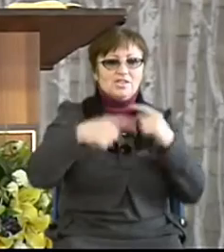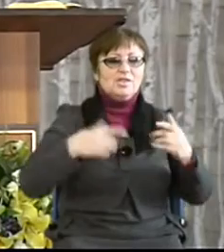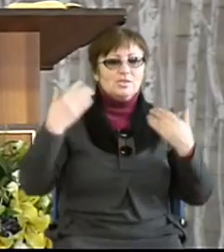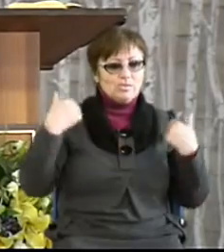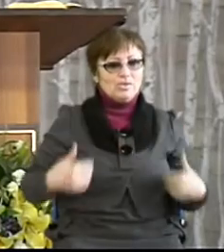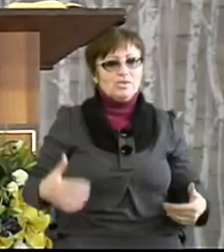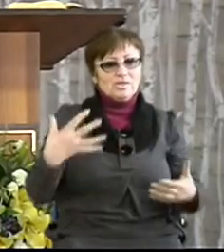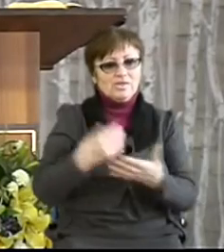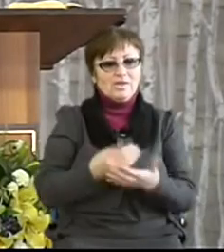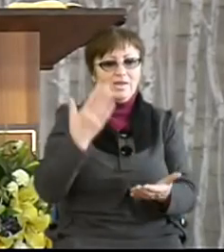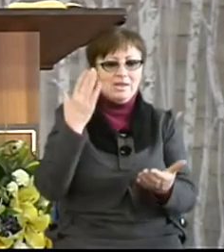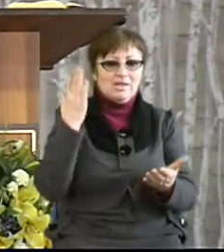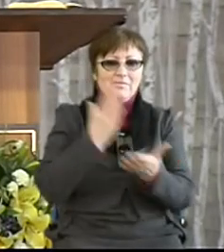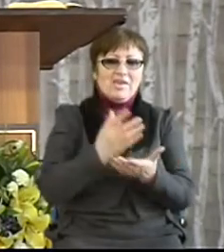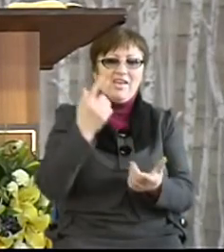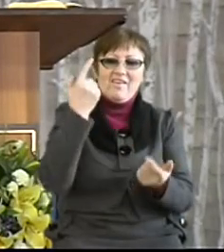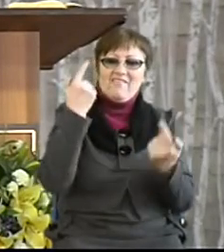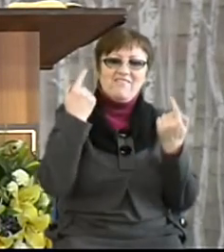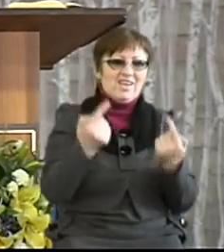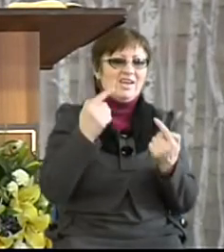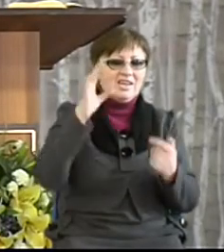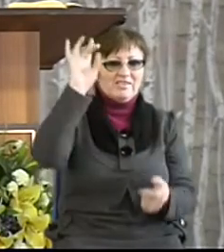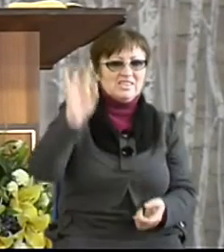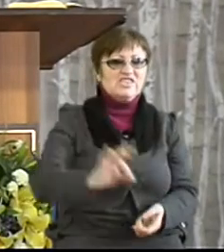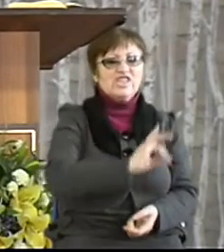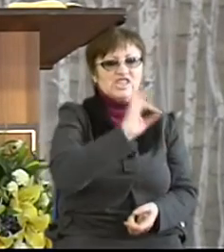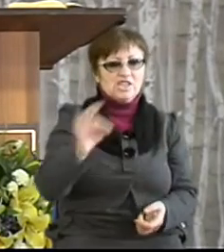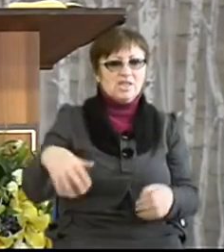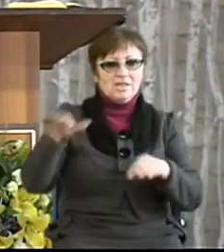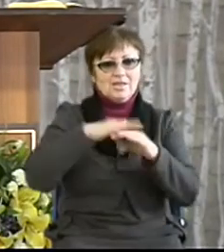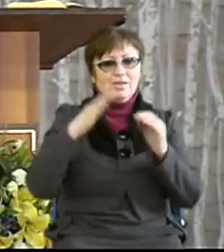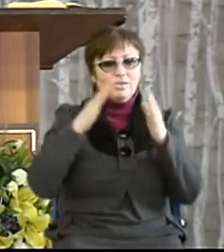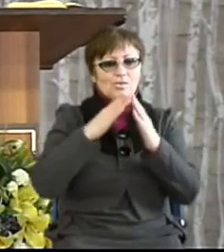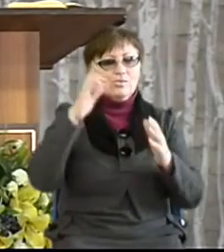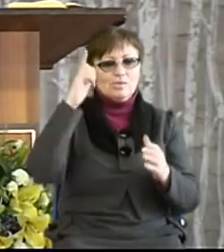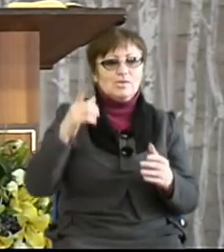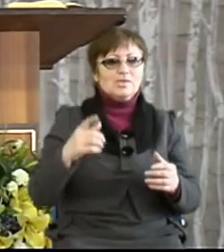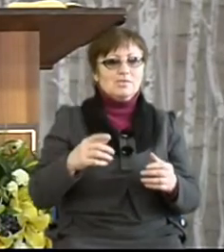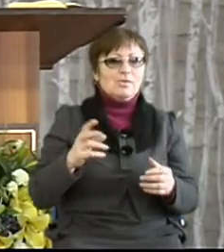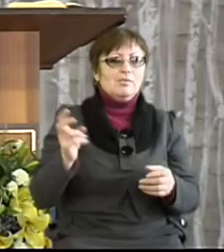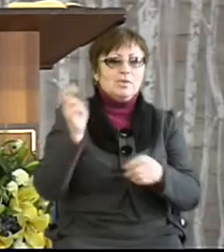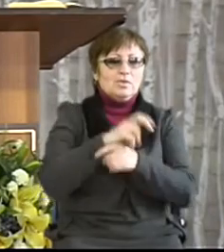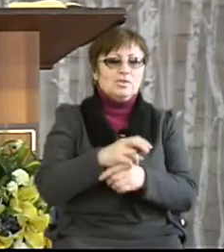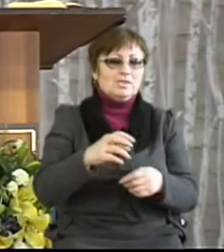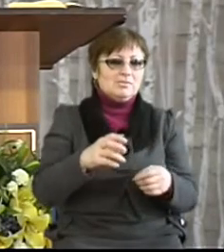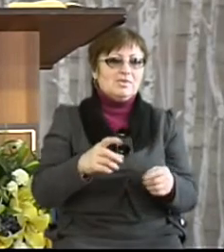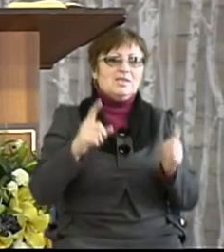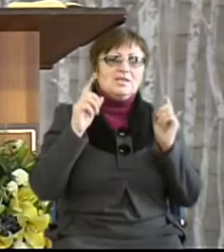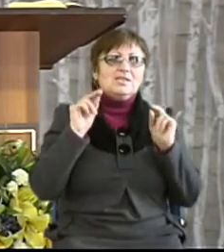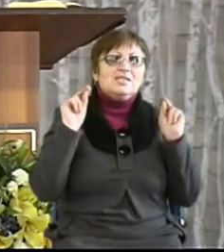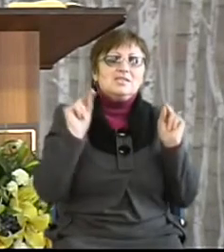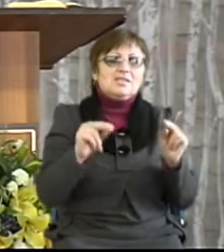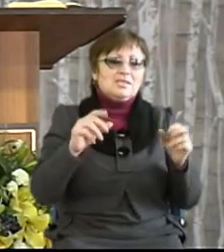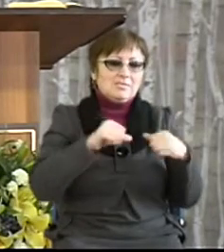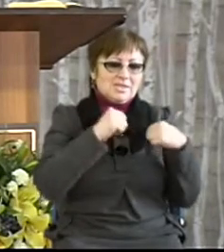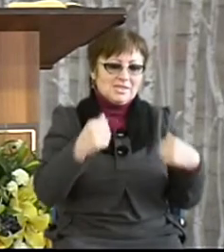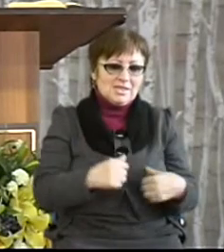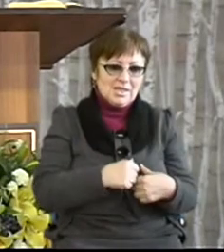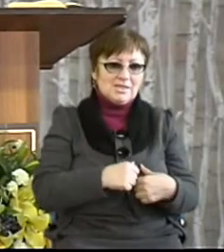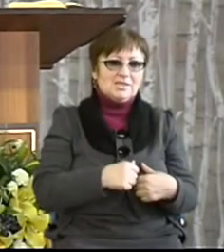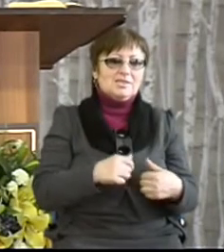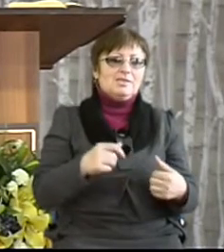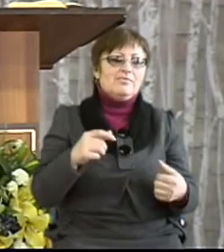великого священника над Домом Божиим, да приступаем с искренним сердцем, с полною верою, кроплением очистив сердца